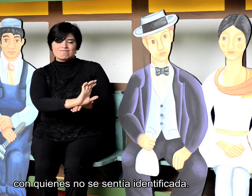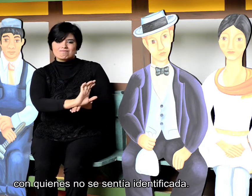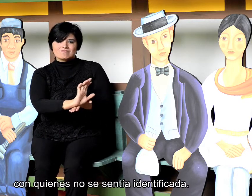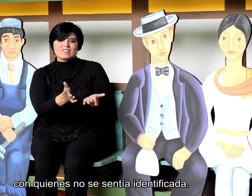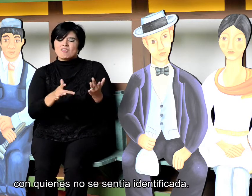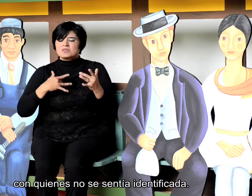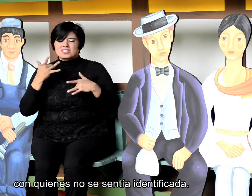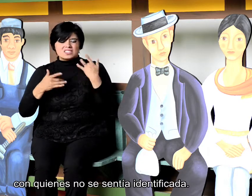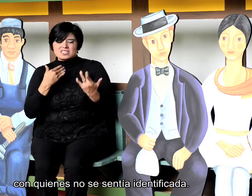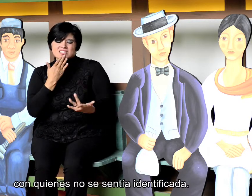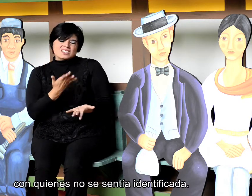sentía identificada.